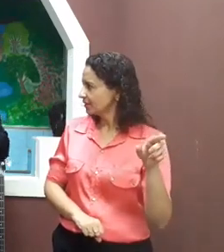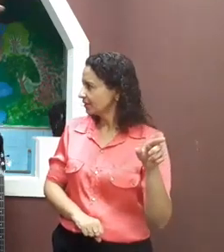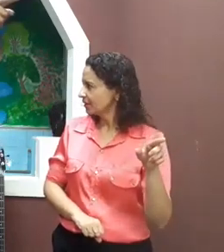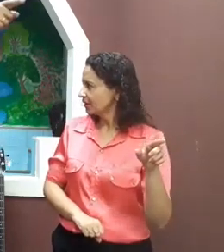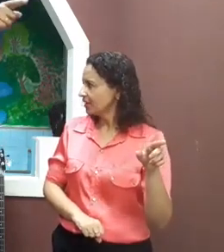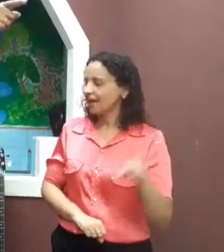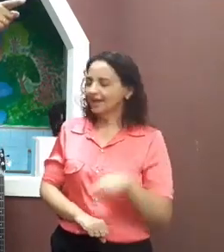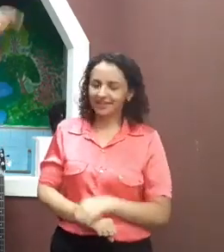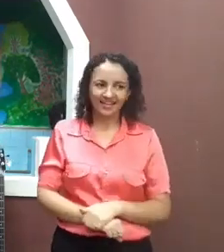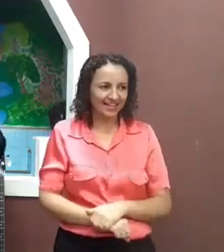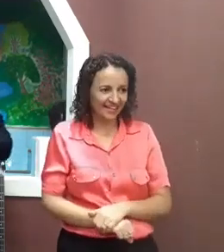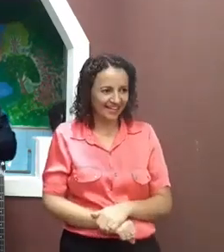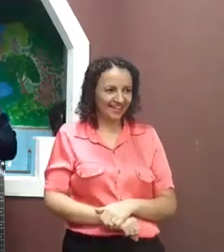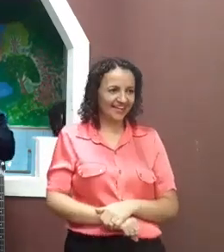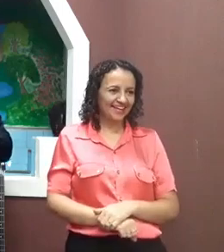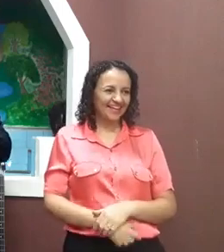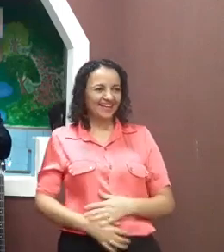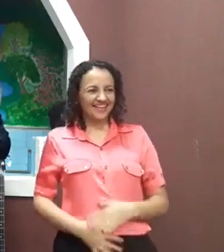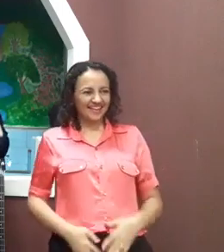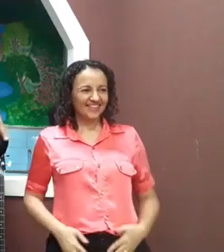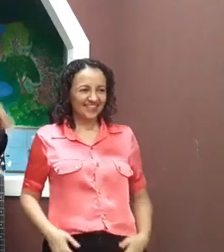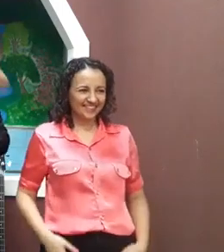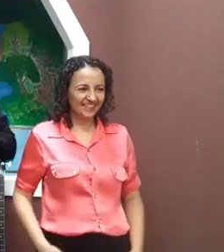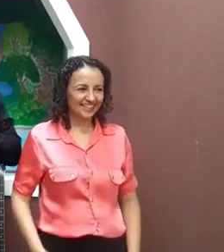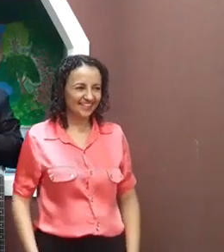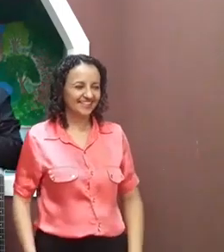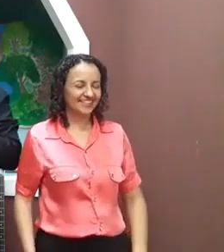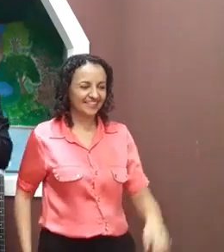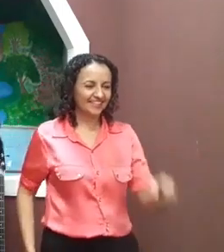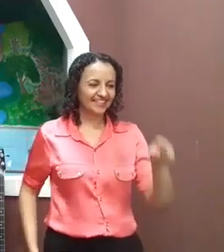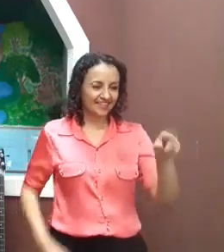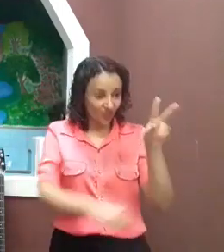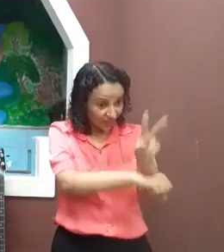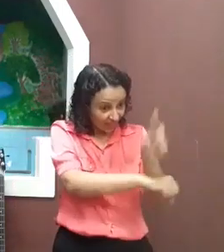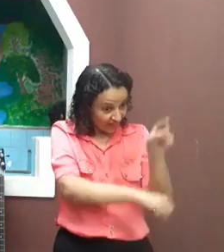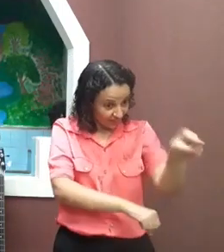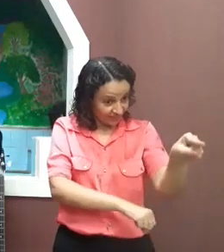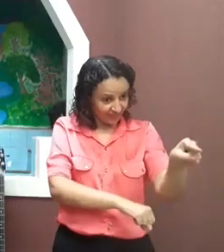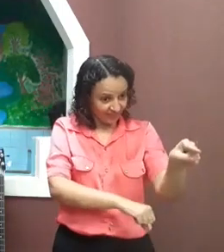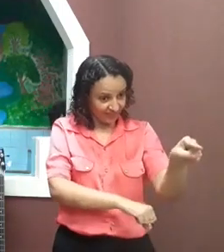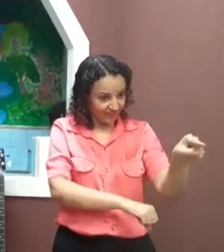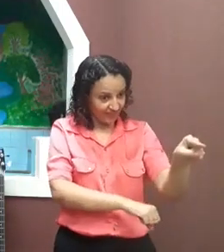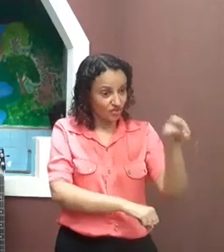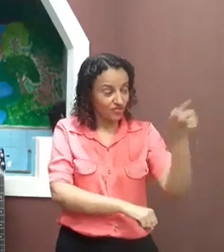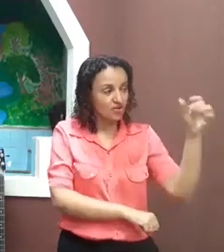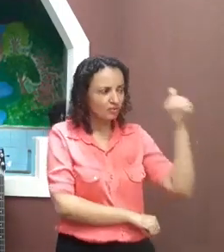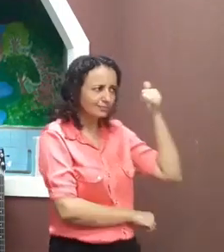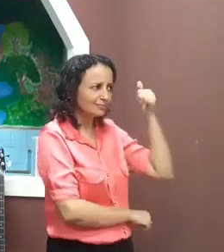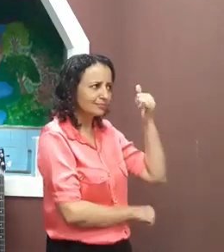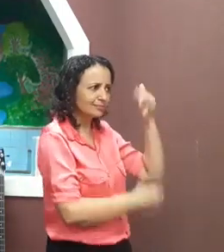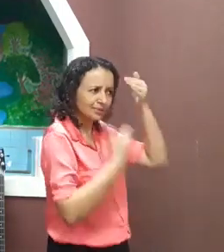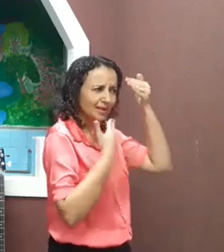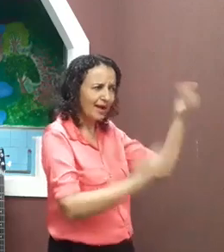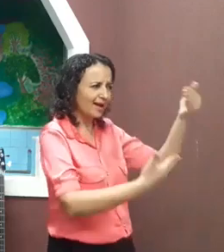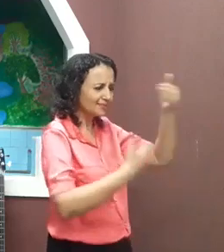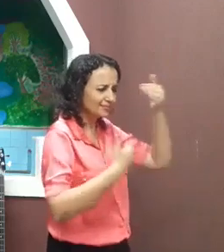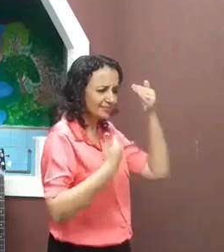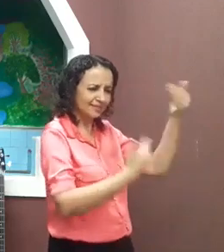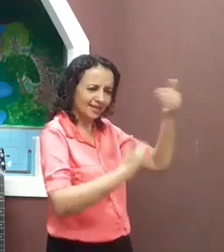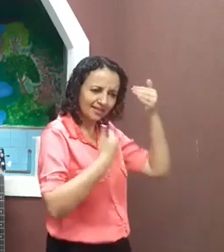Mas tem outra Judite lá. Falei, não, você não é Judite, essa Judite aqui.